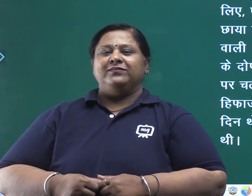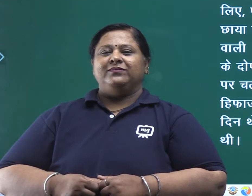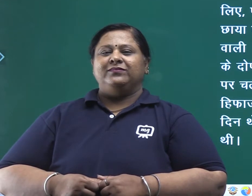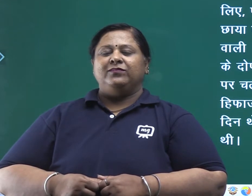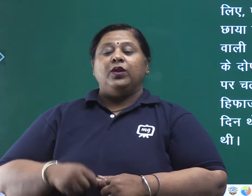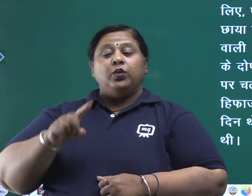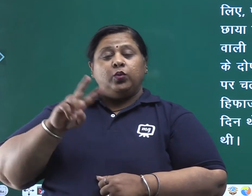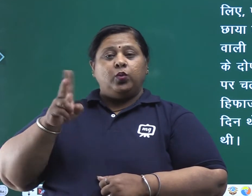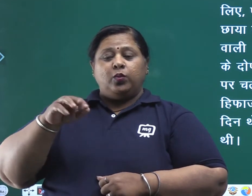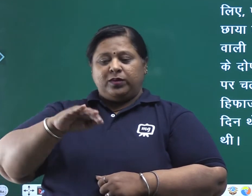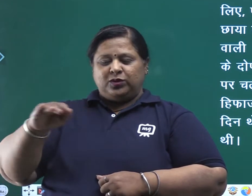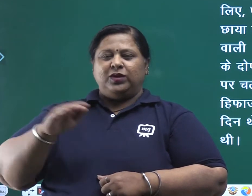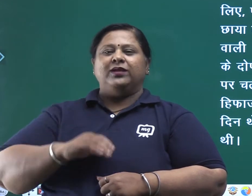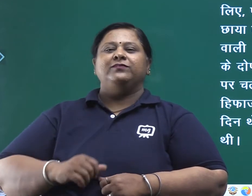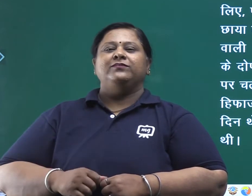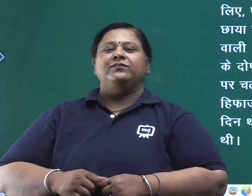दोनों ने